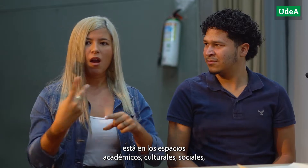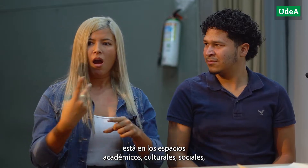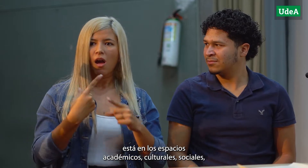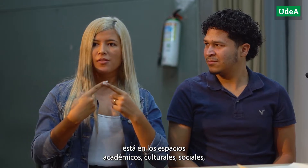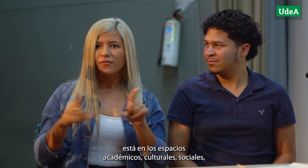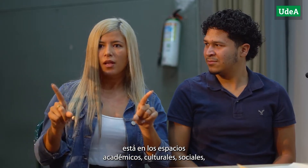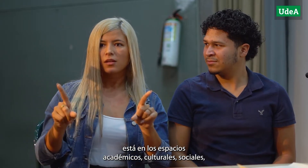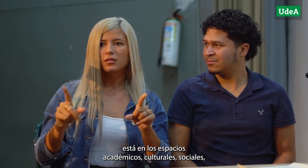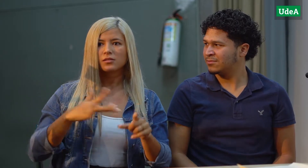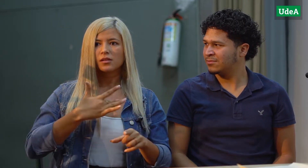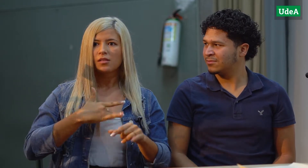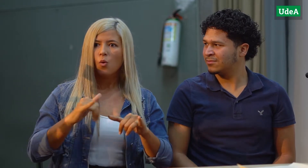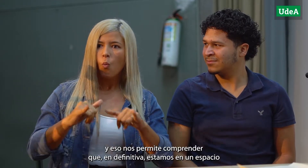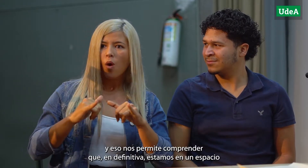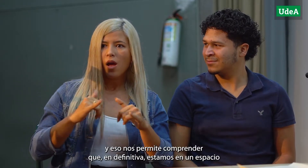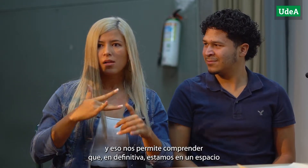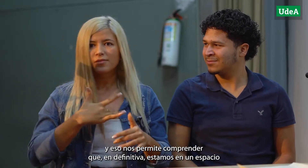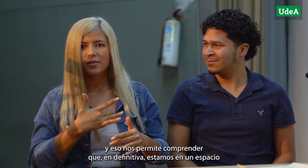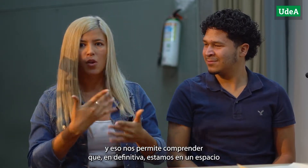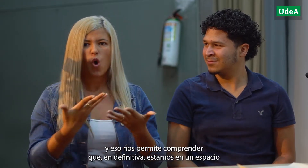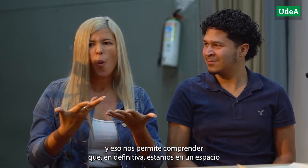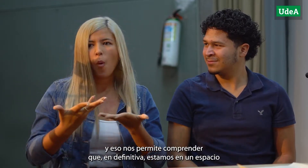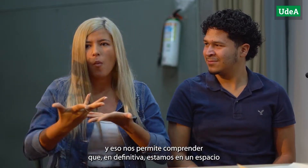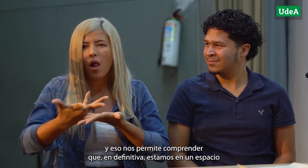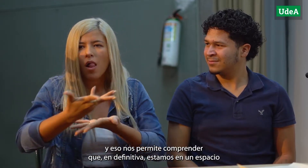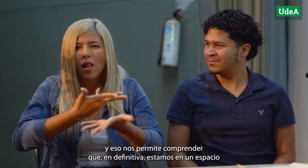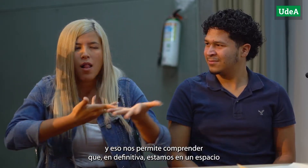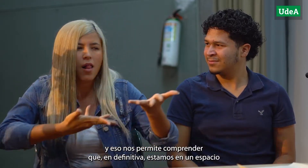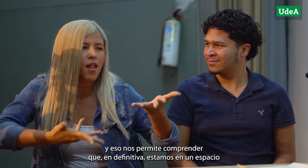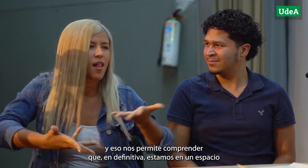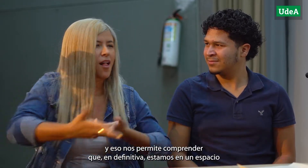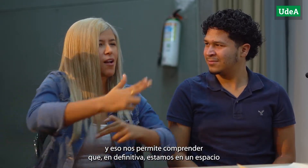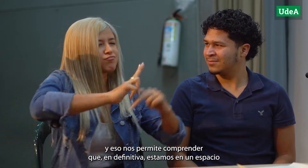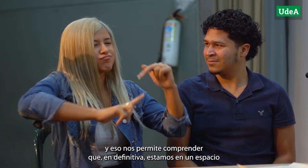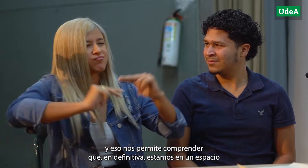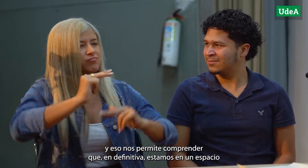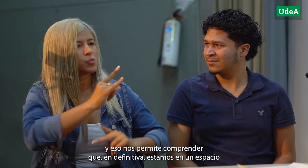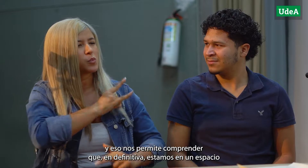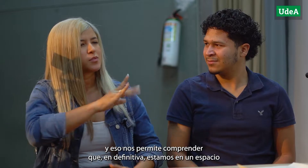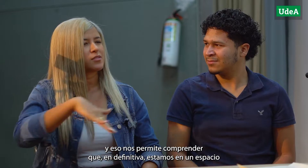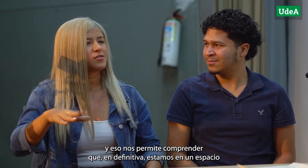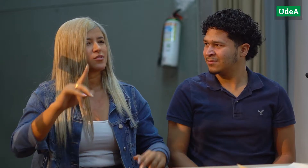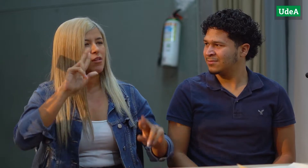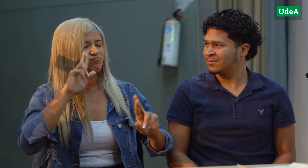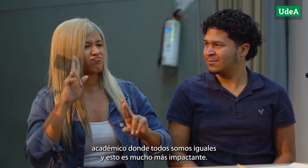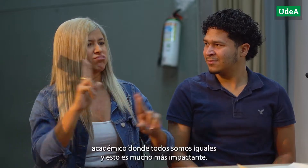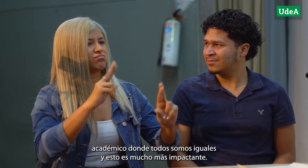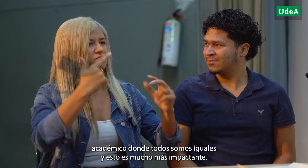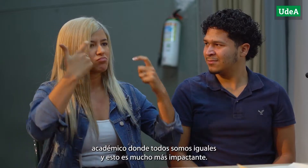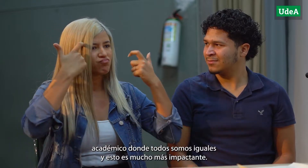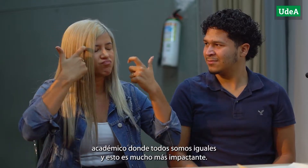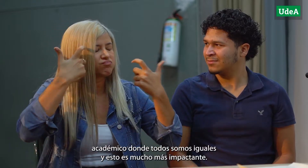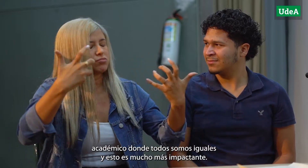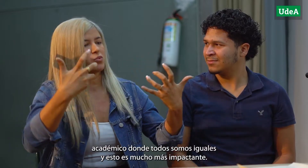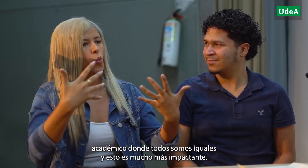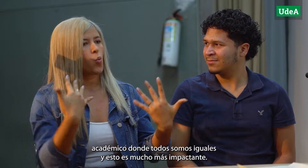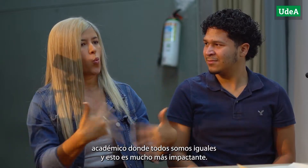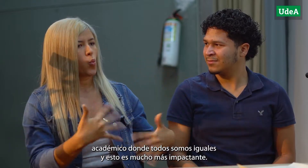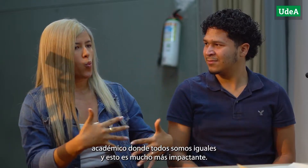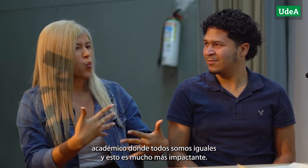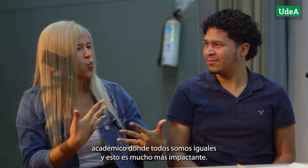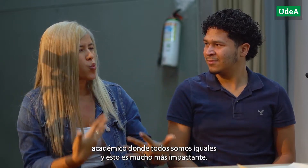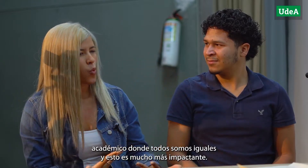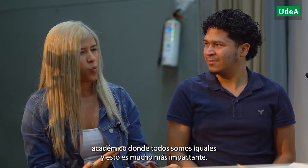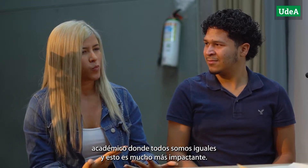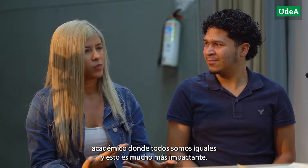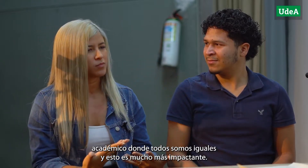culturales, sociales, y esto nos permite comprender que en definitiva estamos en un espacio académico donde todos